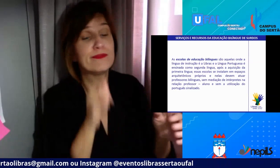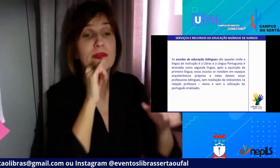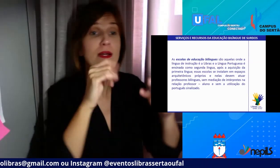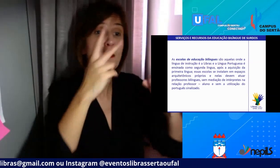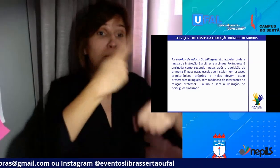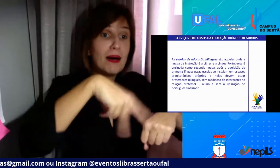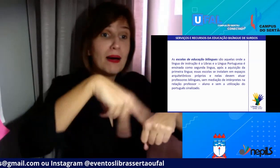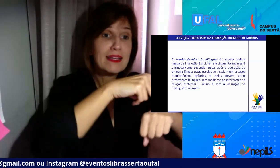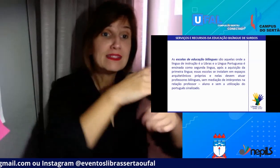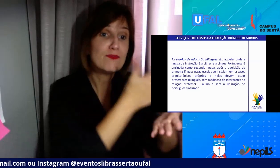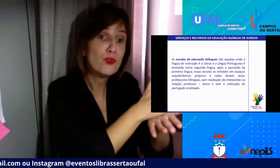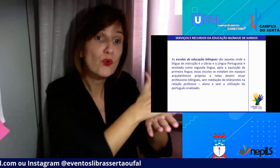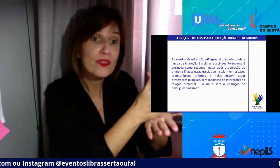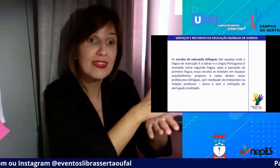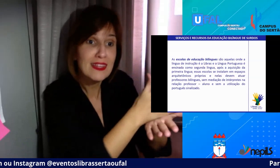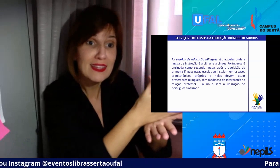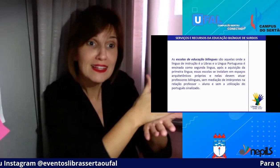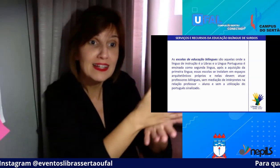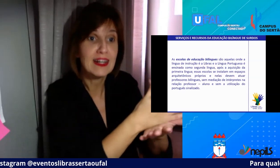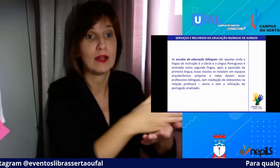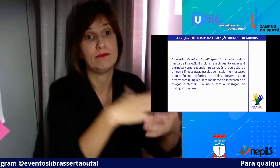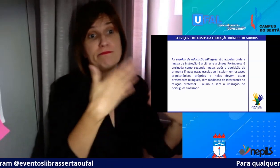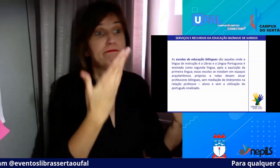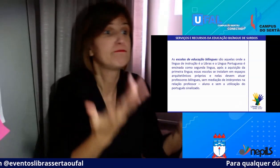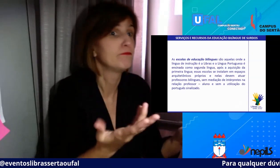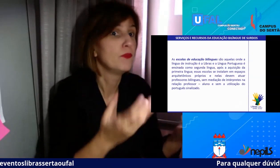também, valorizadas, mostradas,